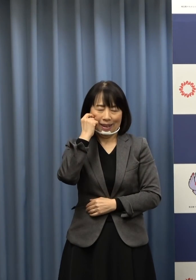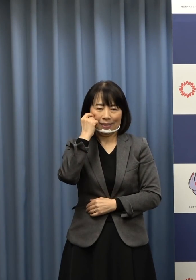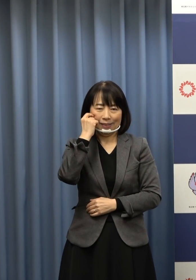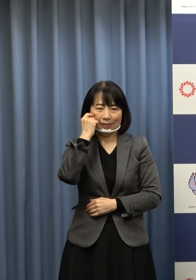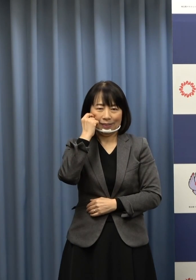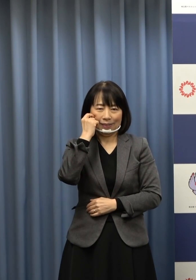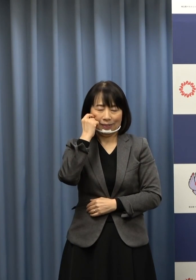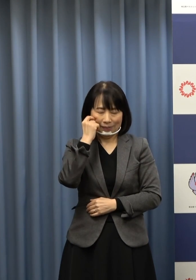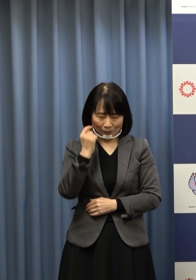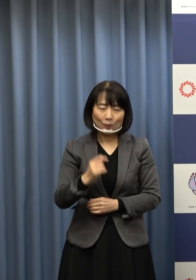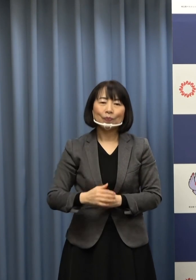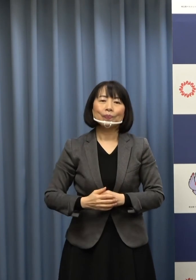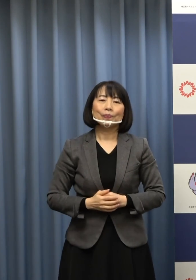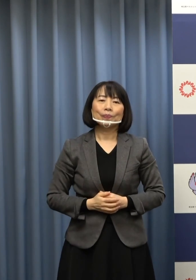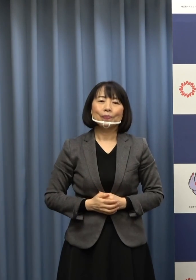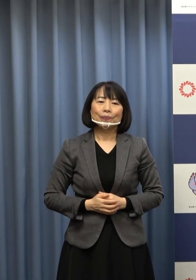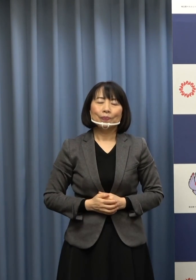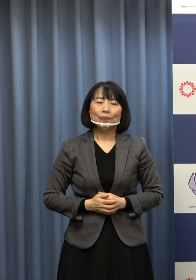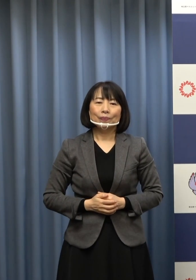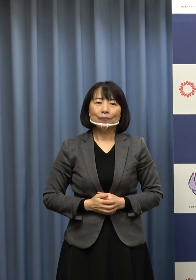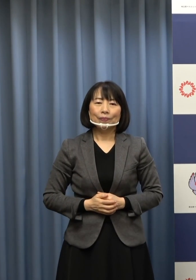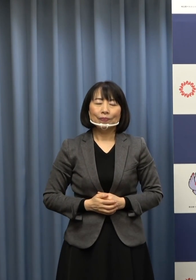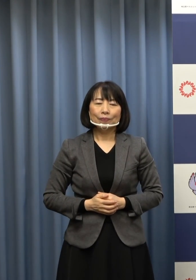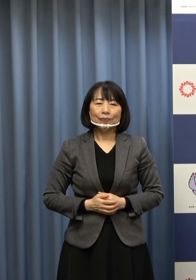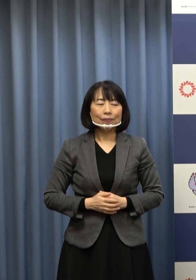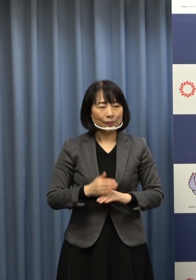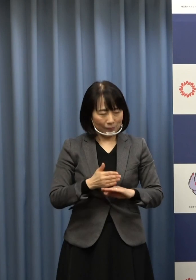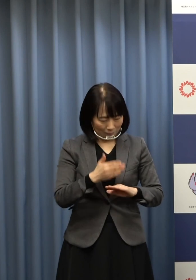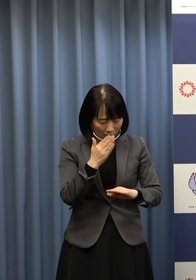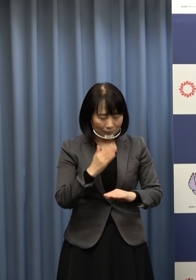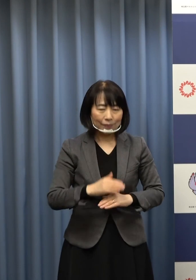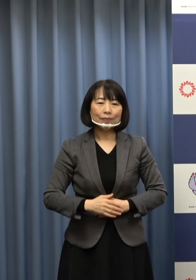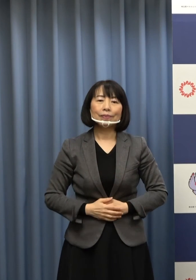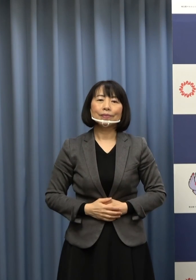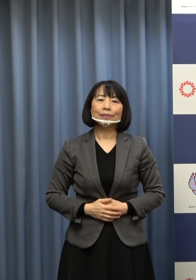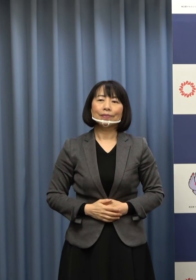けの材料がありません。 はい、わかりました。ありがとうございました。